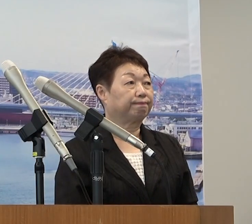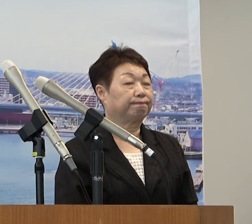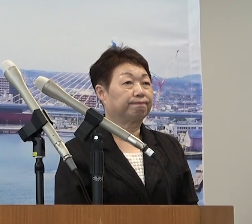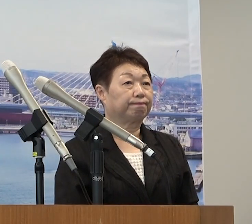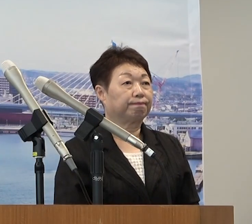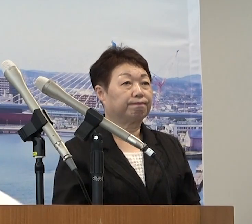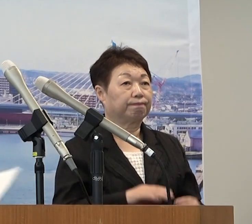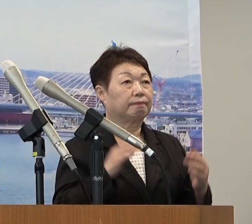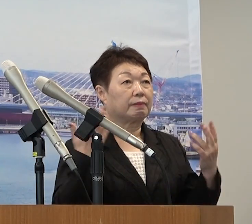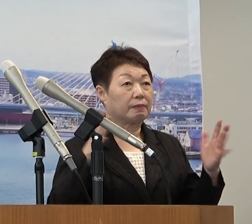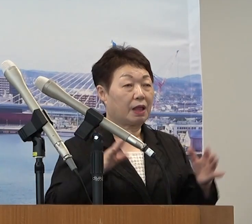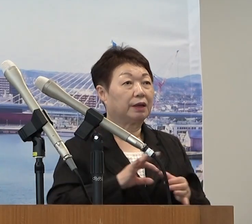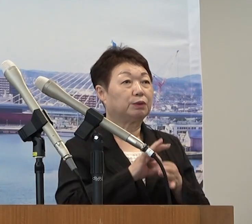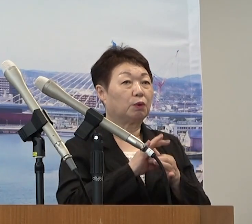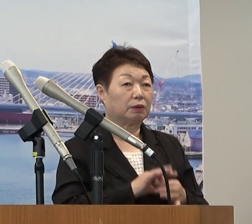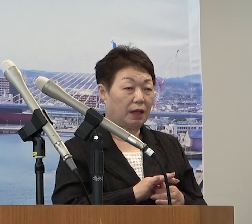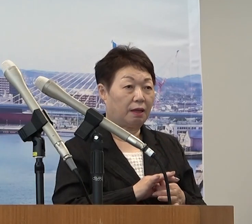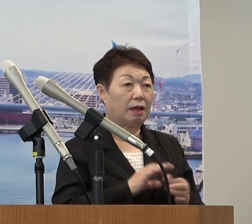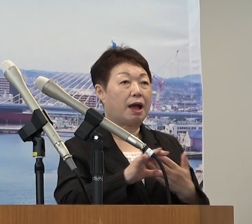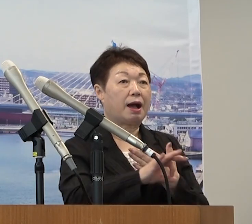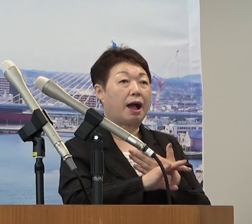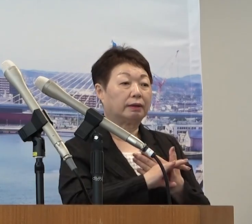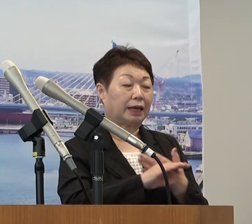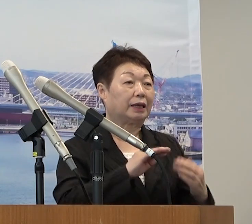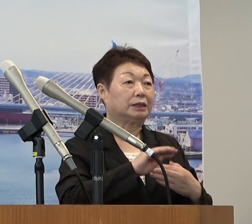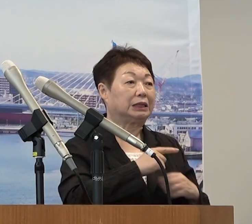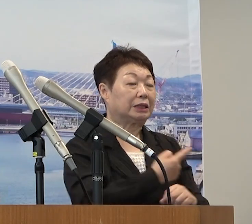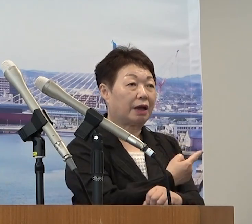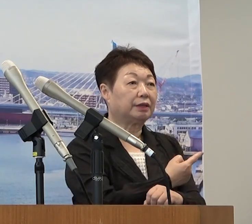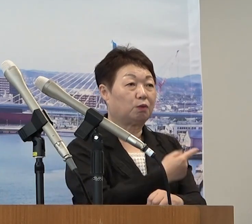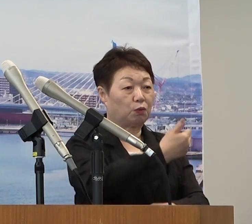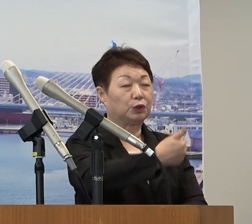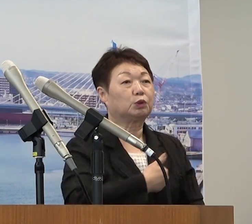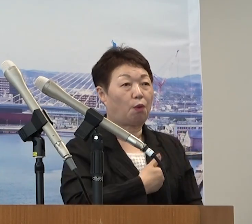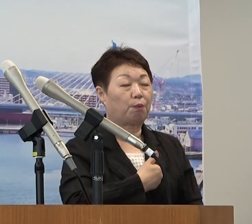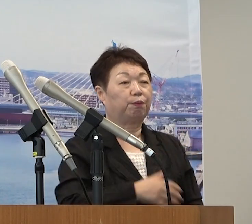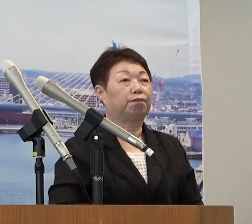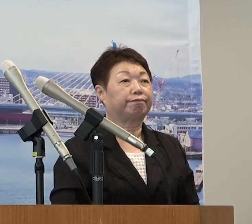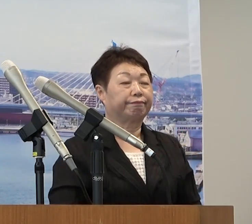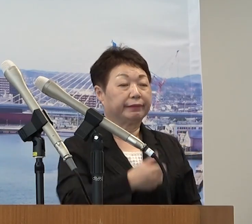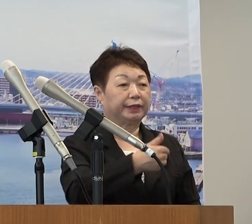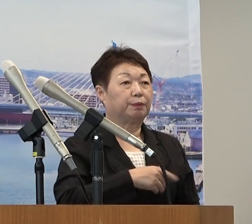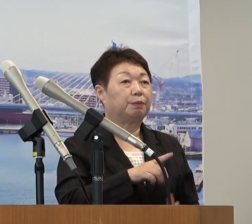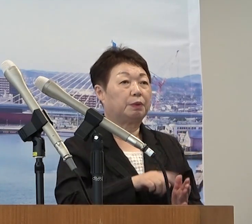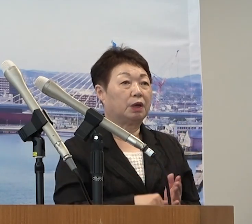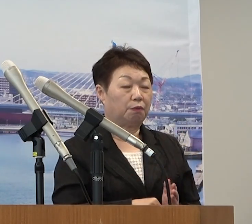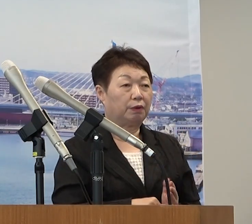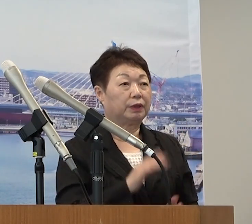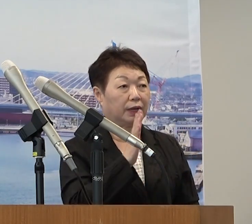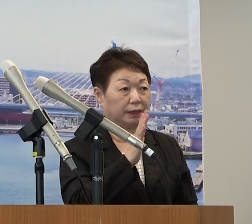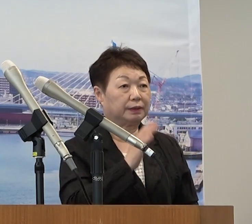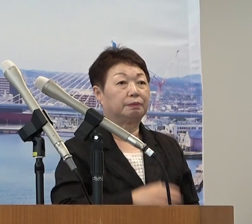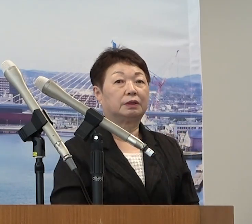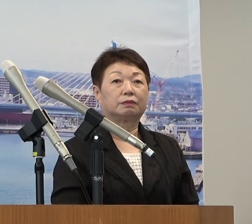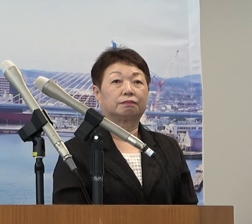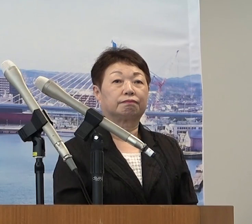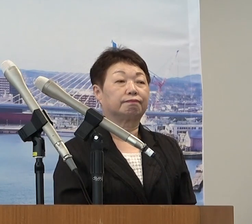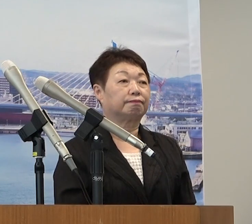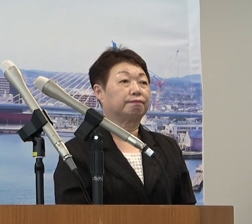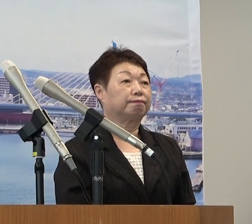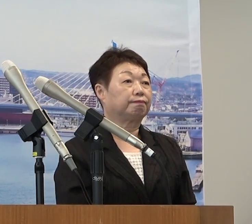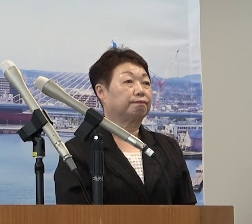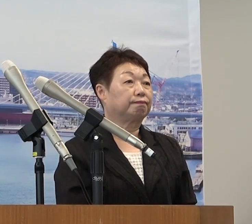それではないようですので案件以外についてご質問をお受けいたします。ご質問がございましたらお願いします。